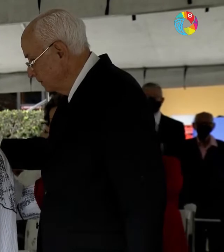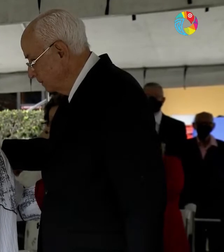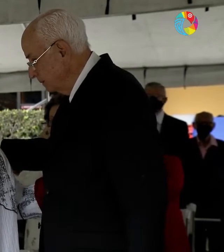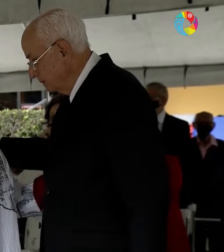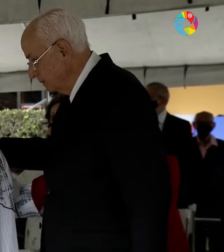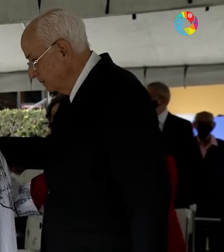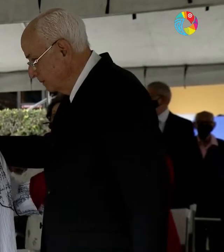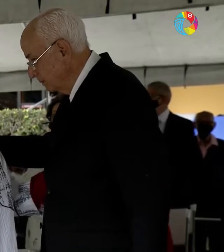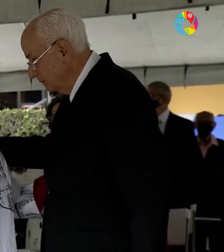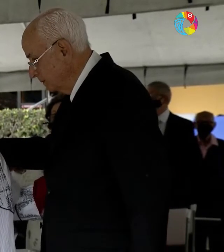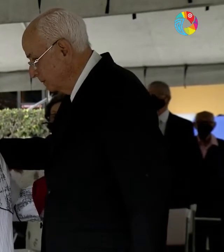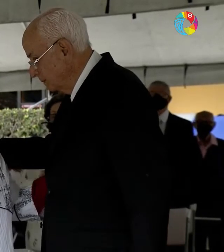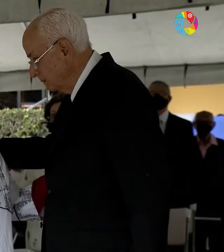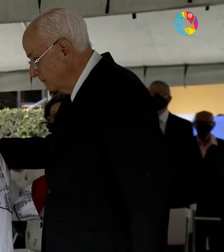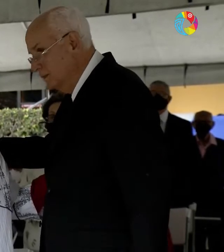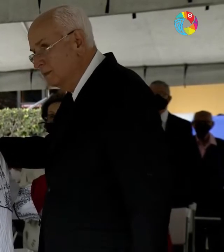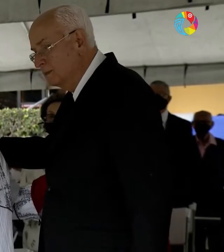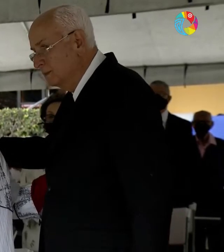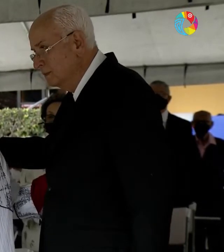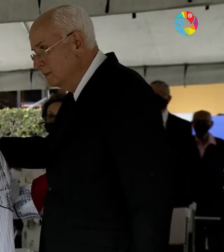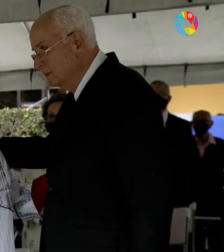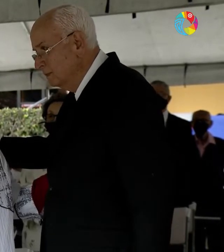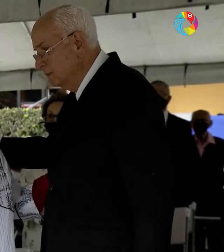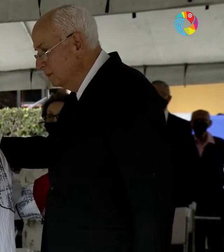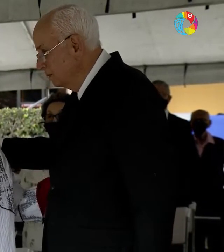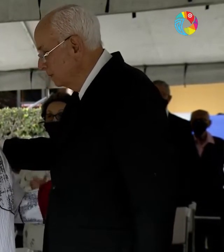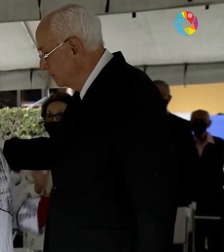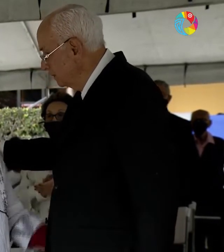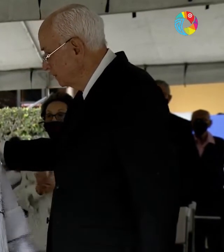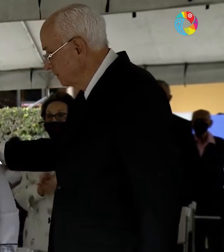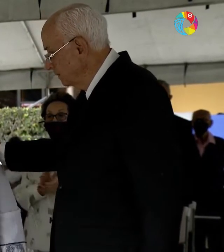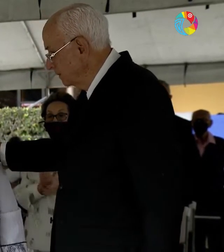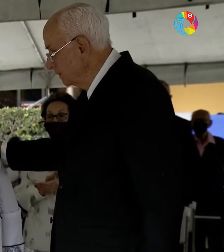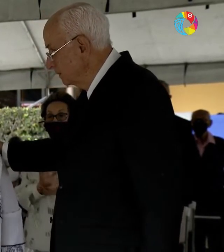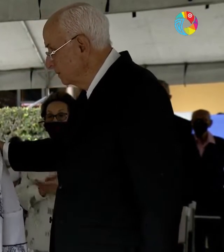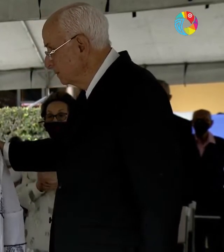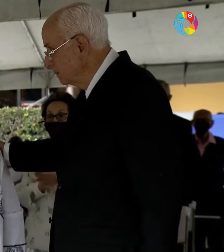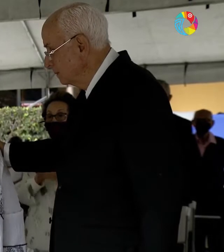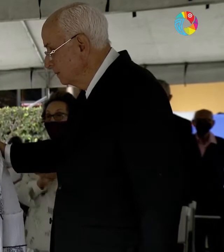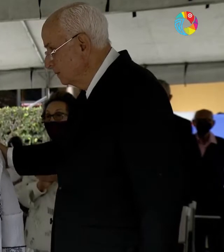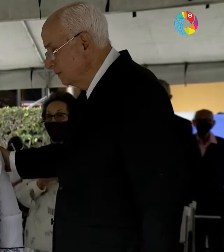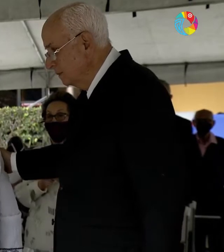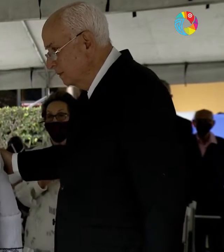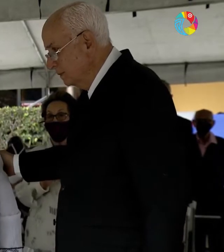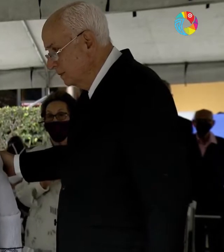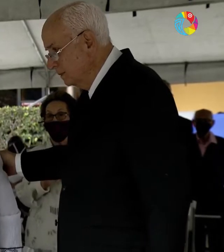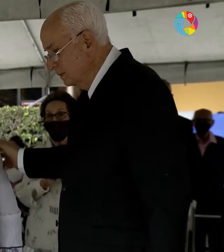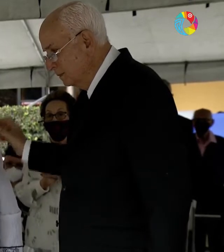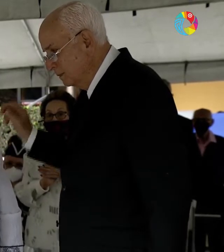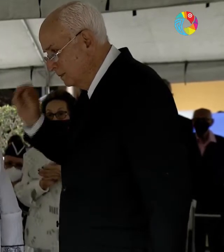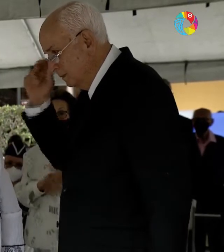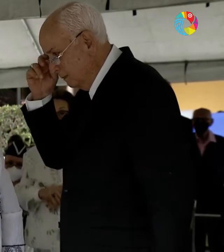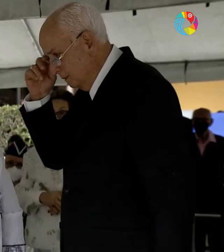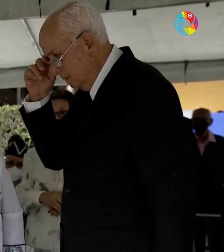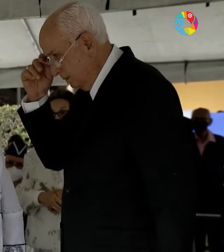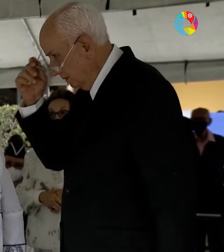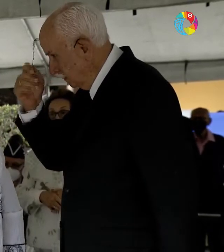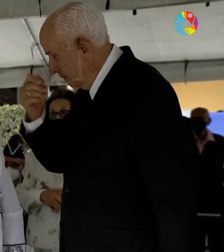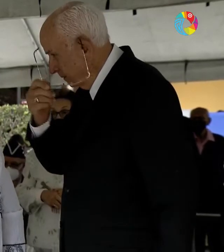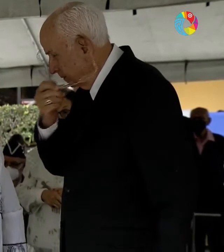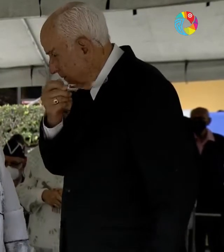al mérito en la paz y la democracia. Le voy a solicitar, por favor, a doña Elizabeth, al señor presidente y a la